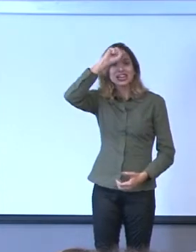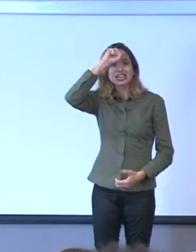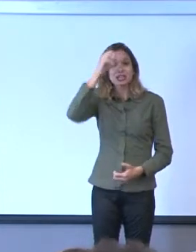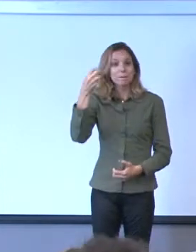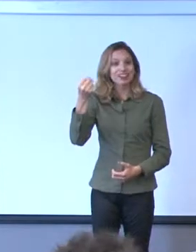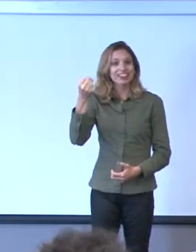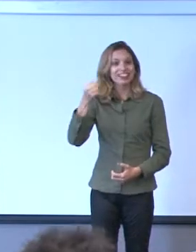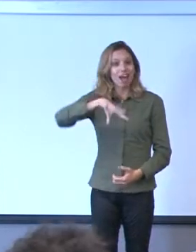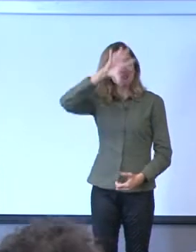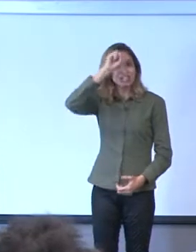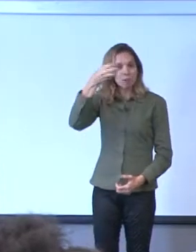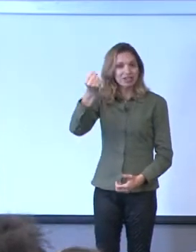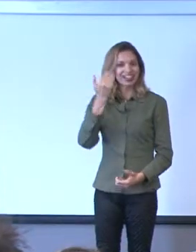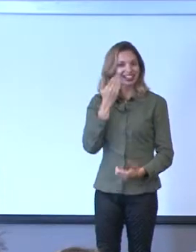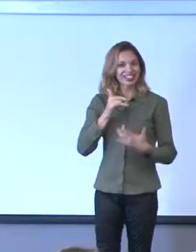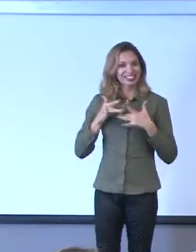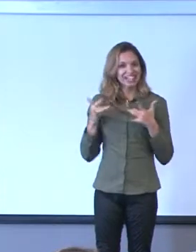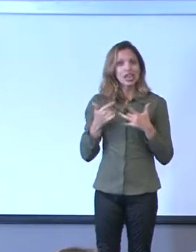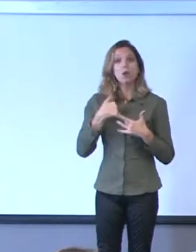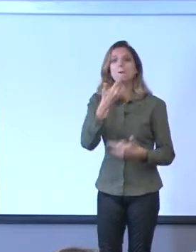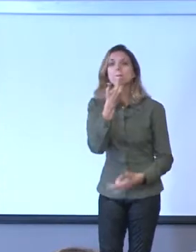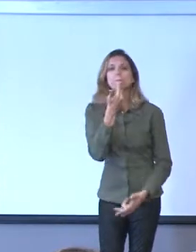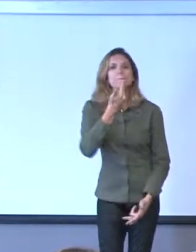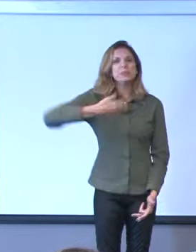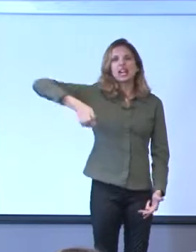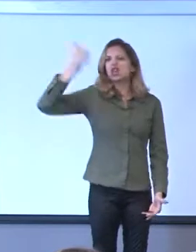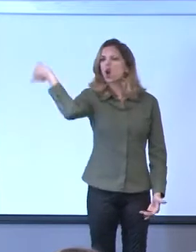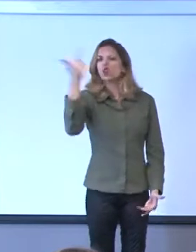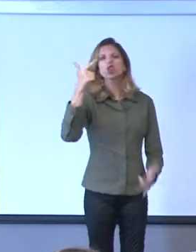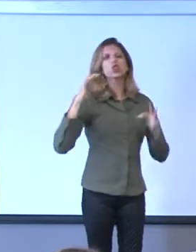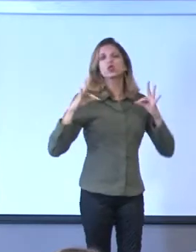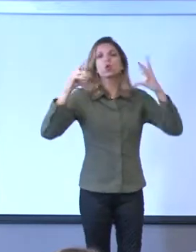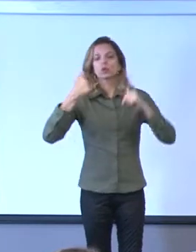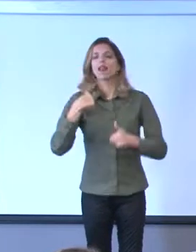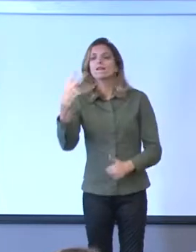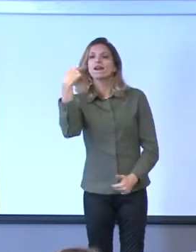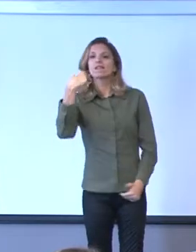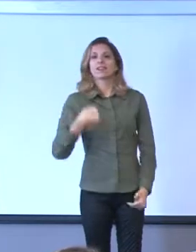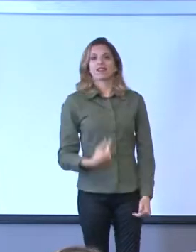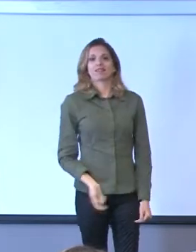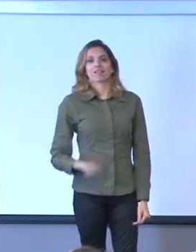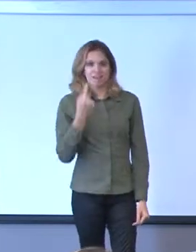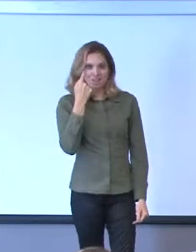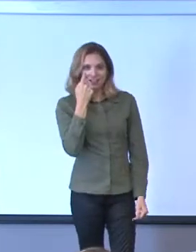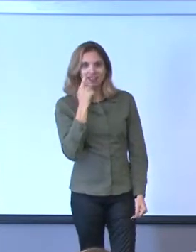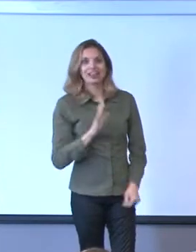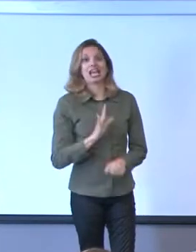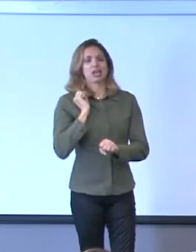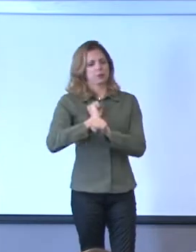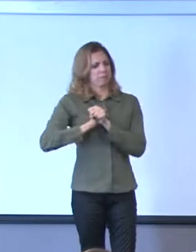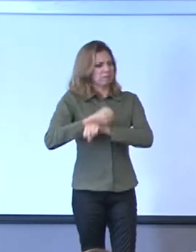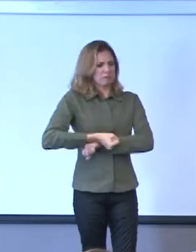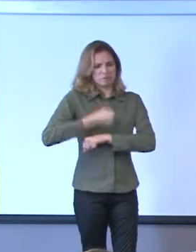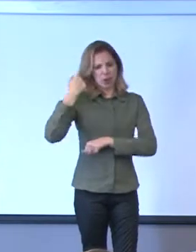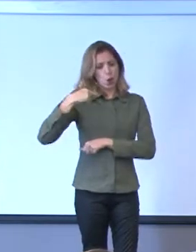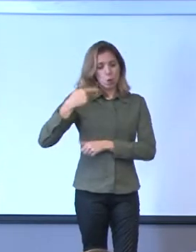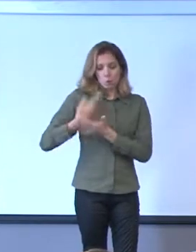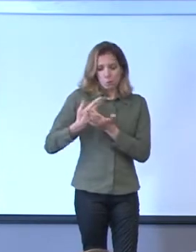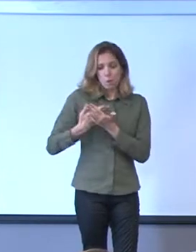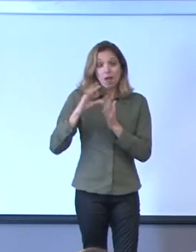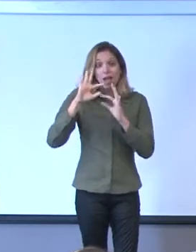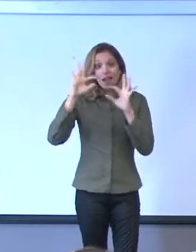professora, eu vou ser o melhor aluno que ela já teve na história. E aí eu me dediquei que nem um louco estudando